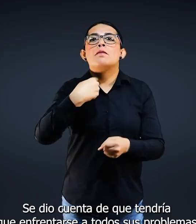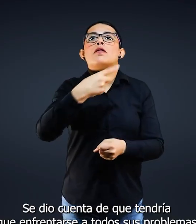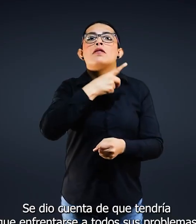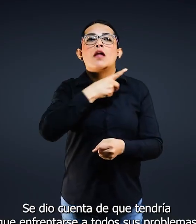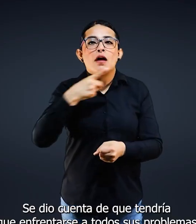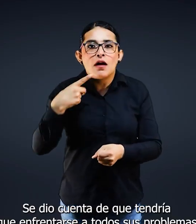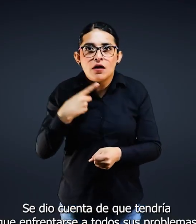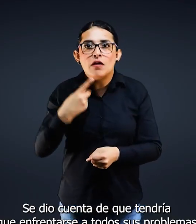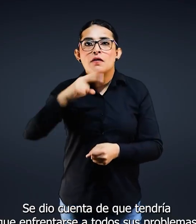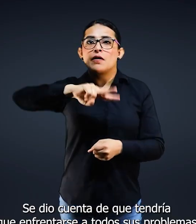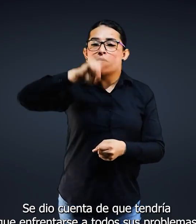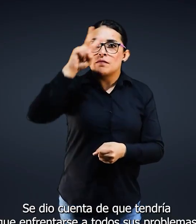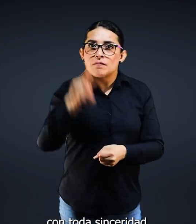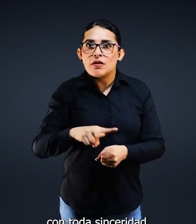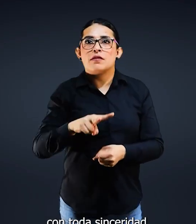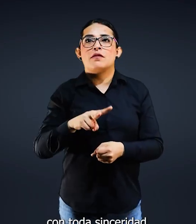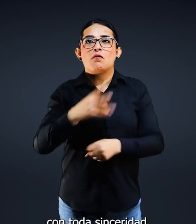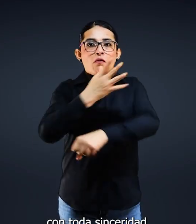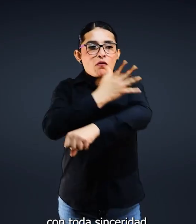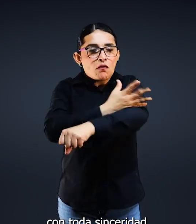que enfrentarse a todos sus problemas con toda sinceridad,